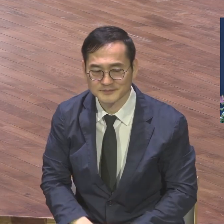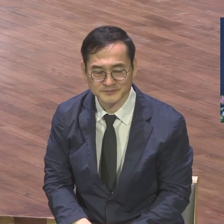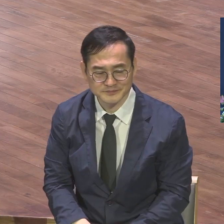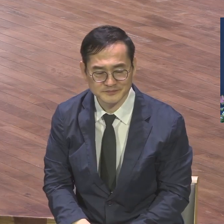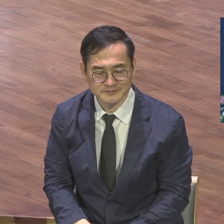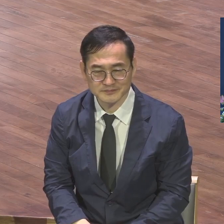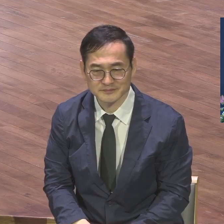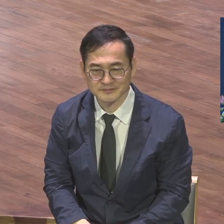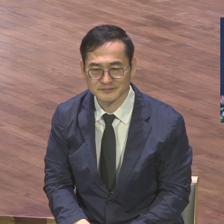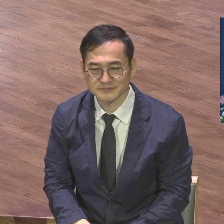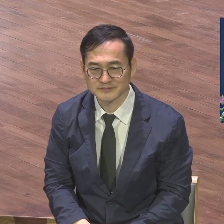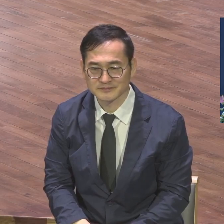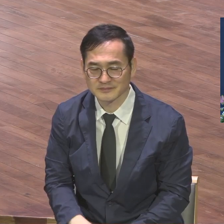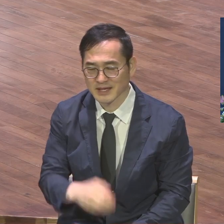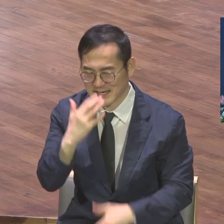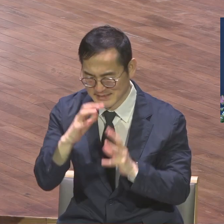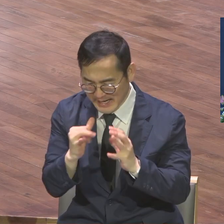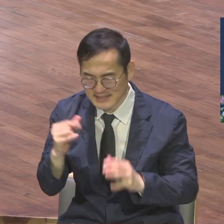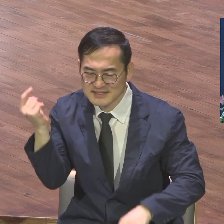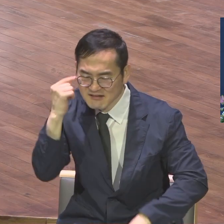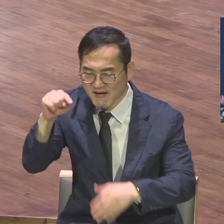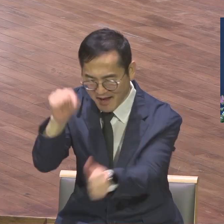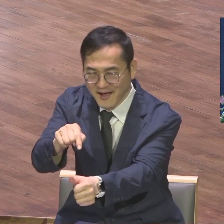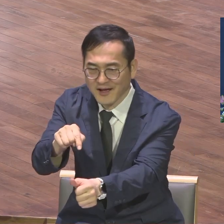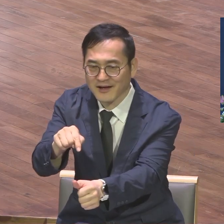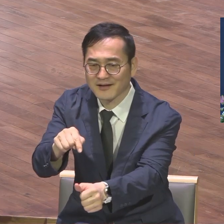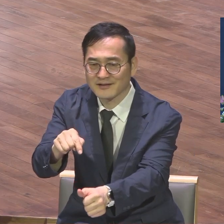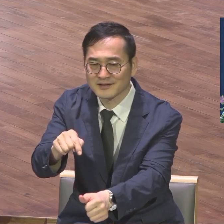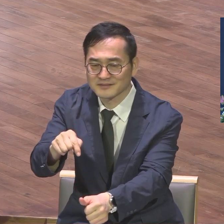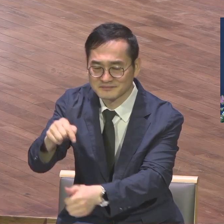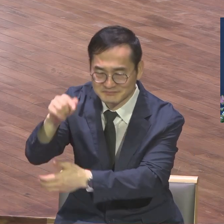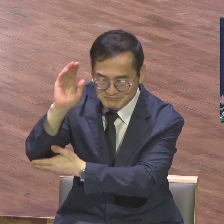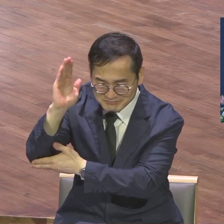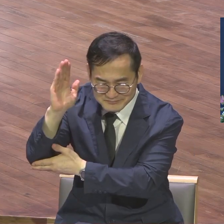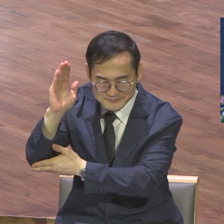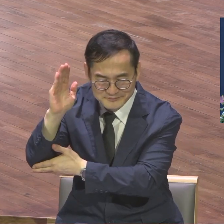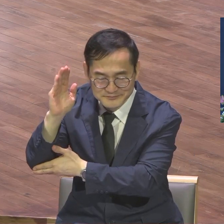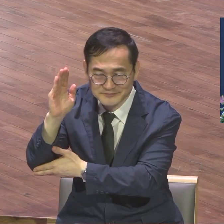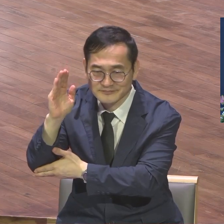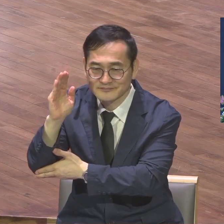쉐마 이스라엘, 이스라엘 사람들아 들으라.